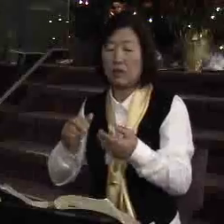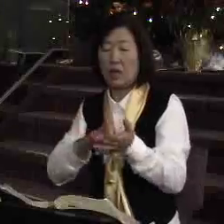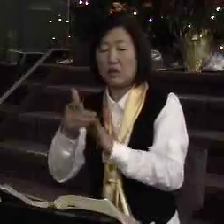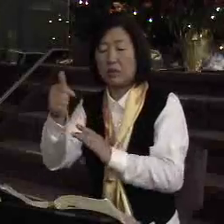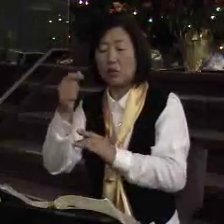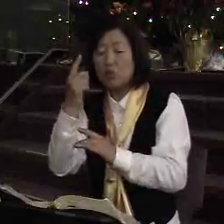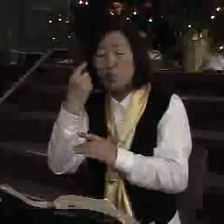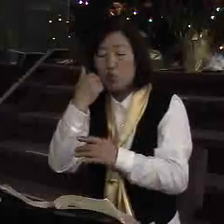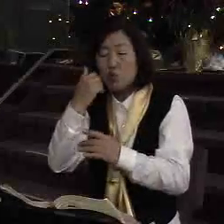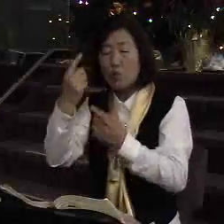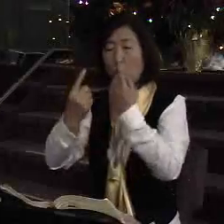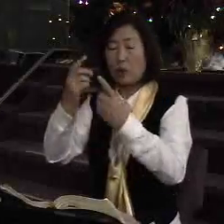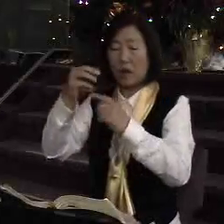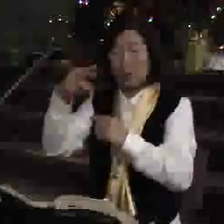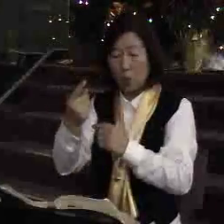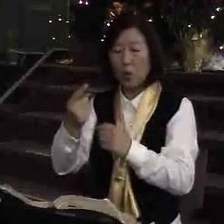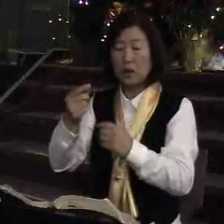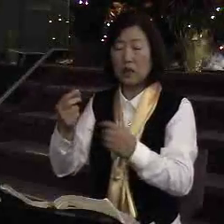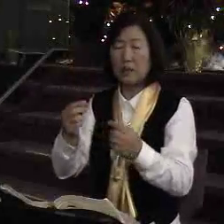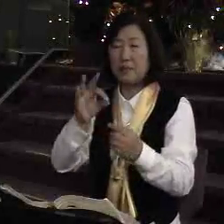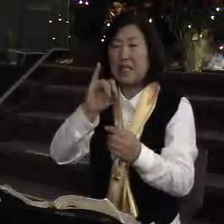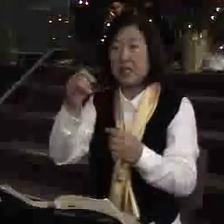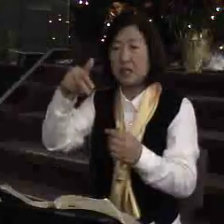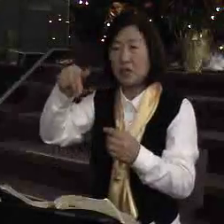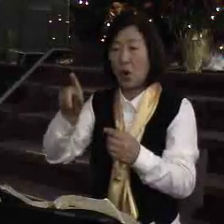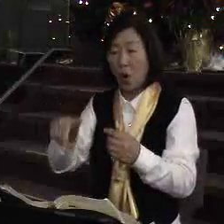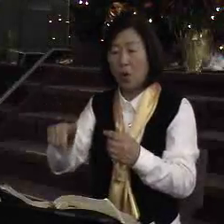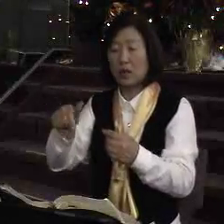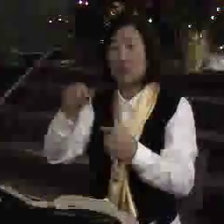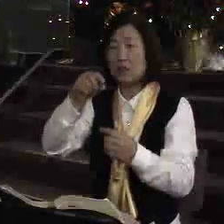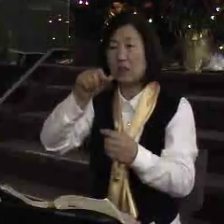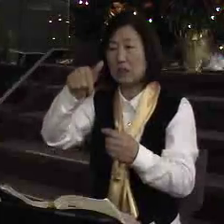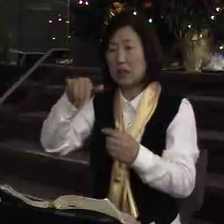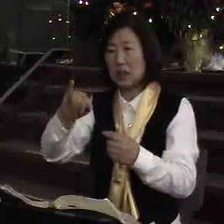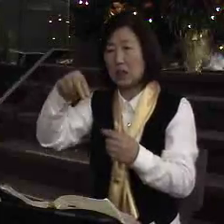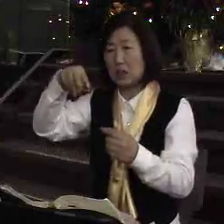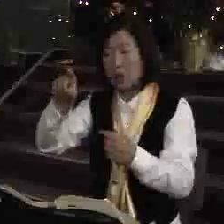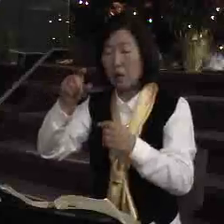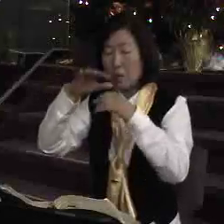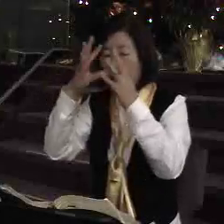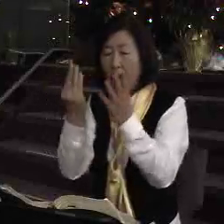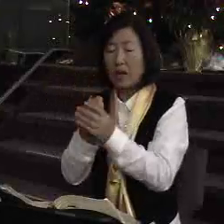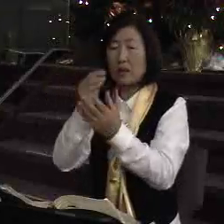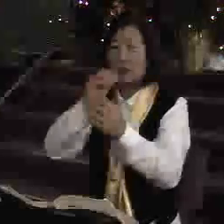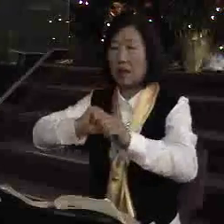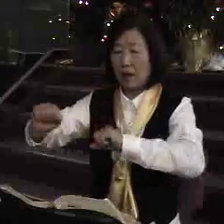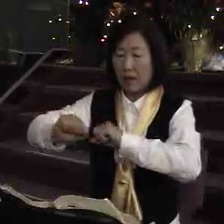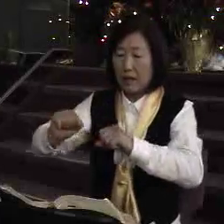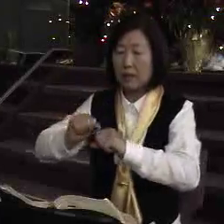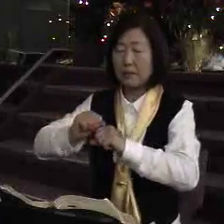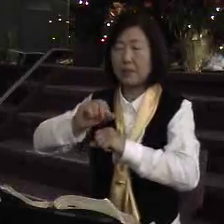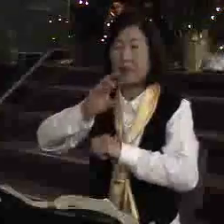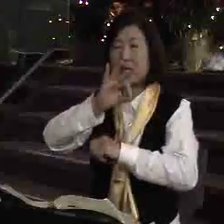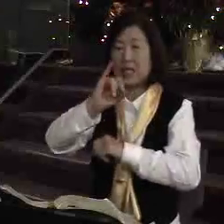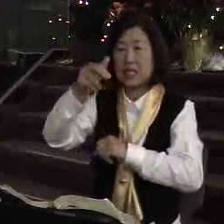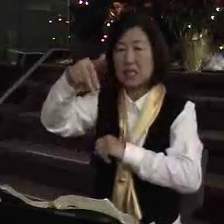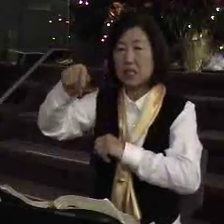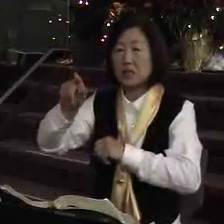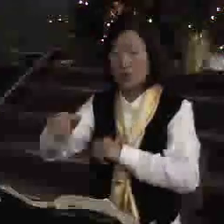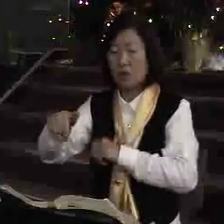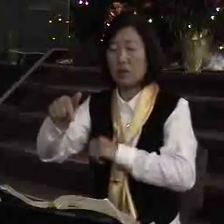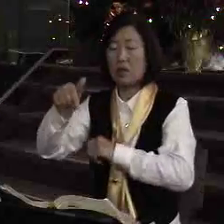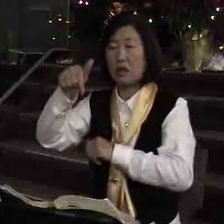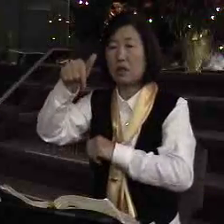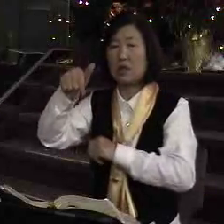그 누구보다도 이적과 기사를 많이 베푸신 분이지만 그러한 이적과 기사, 무슨 표적을